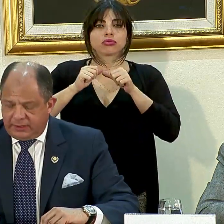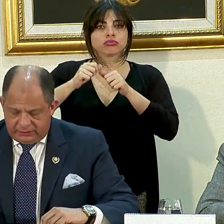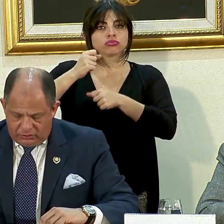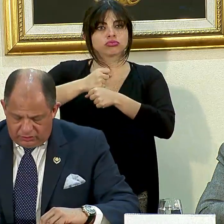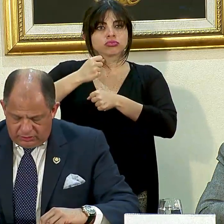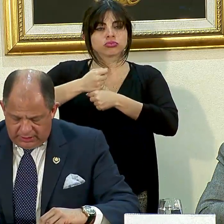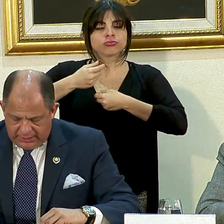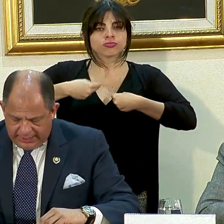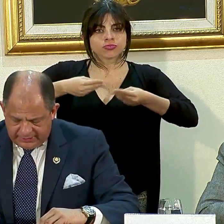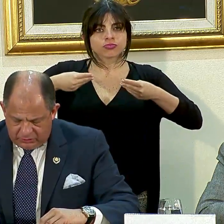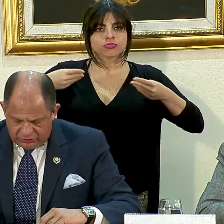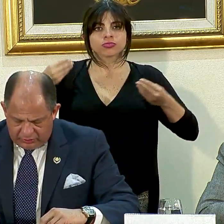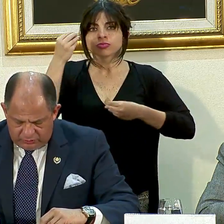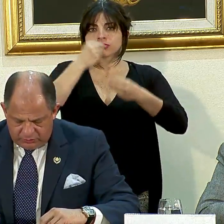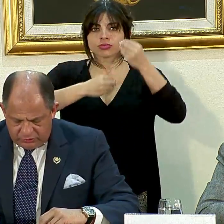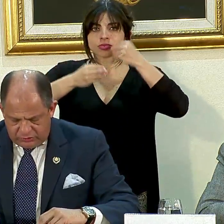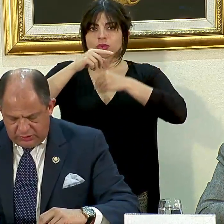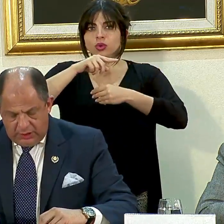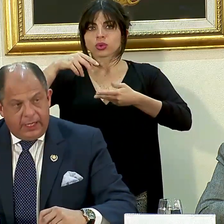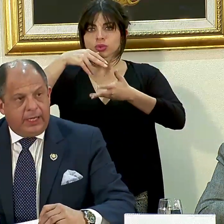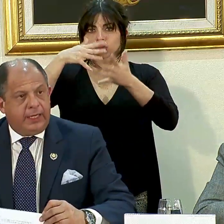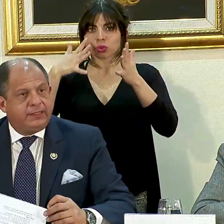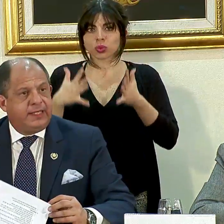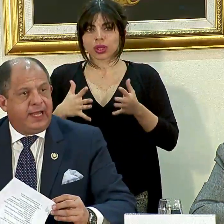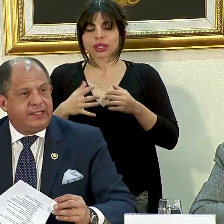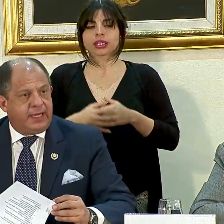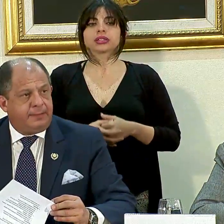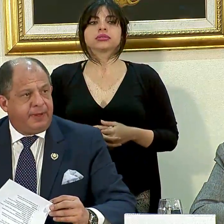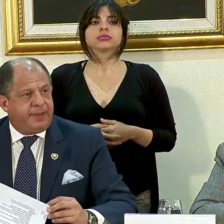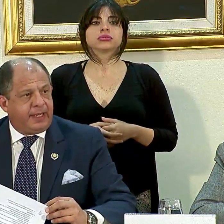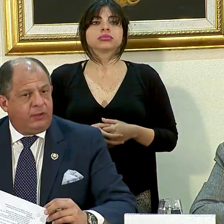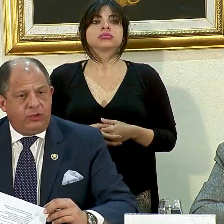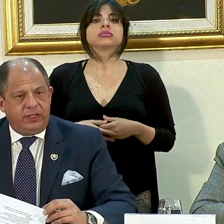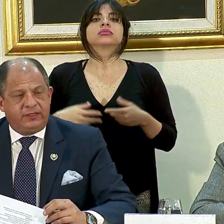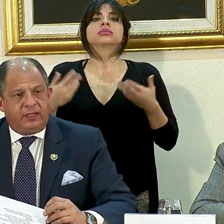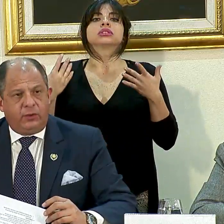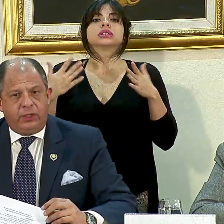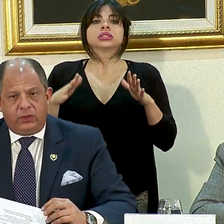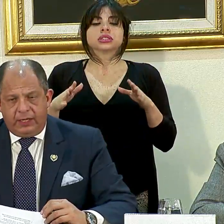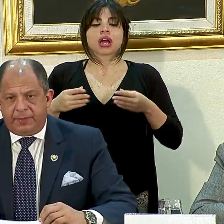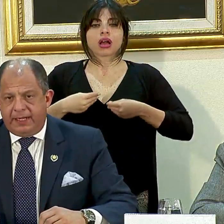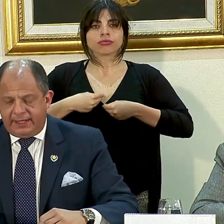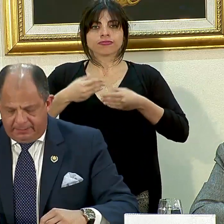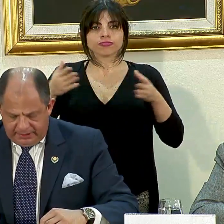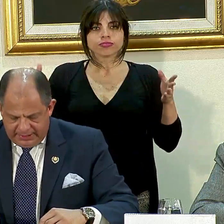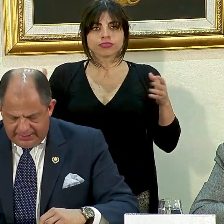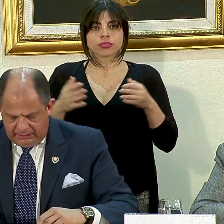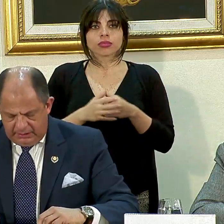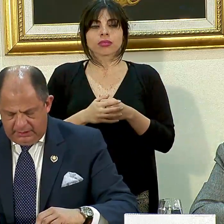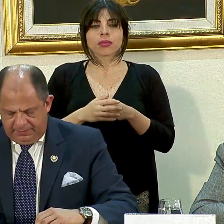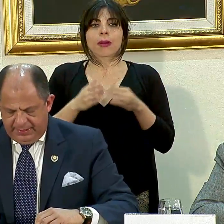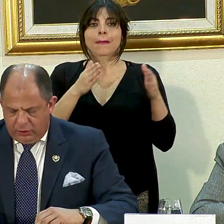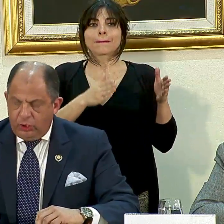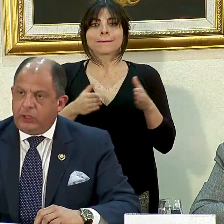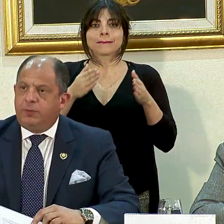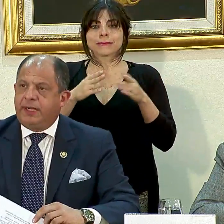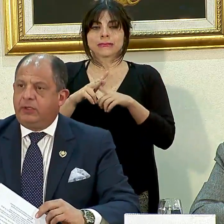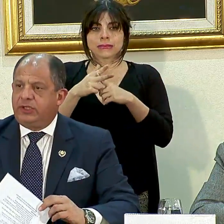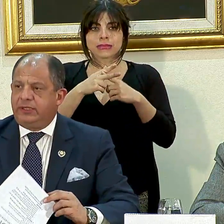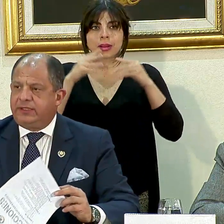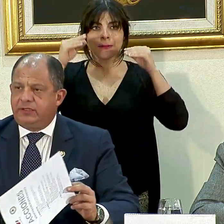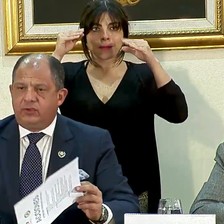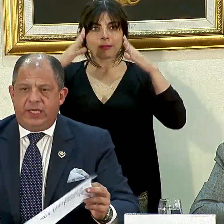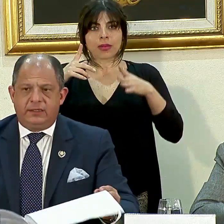dando alimentación a las y los alumnos. Se ha ya preparado y distribuido el plan remedial pedagógico